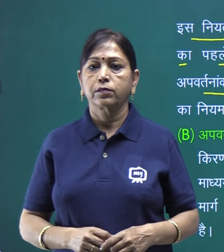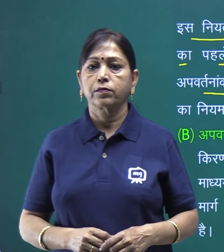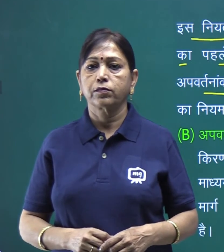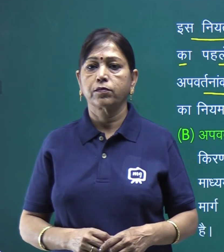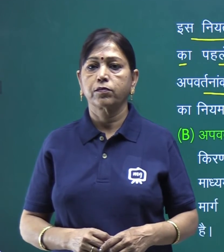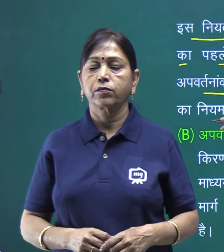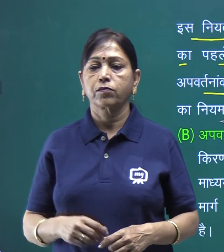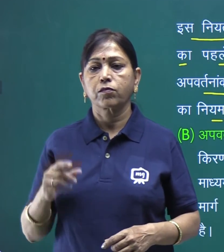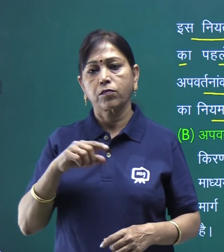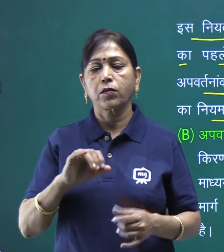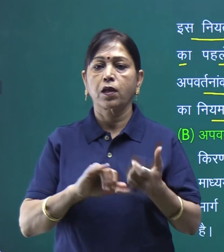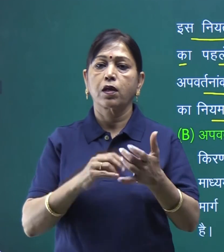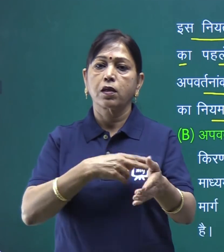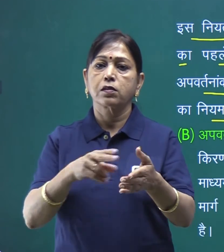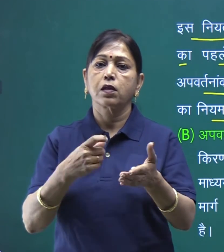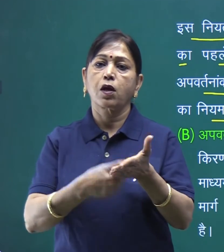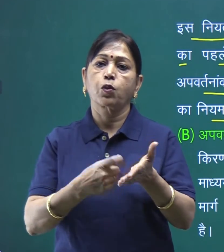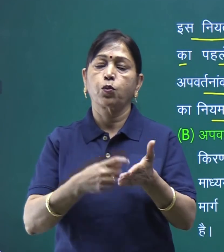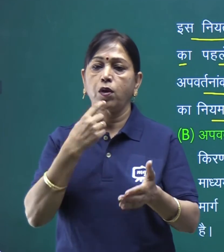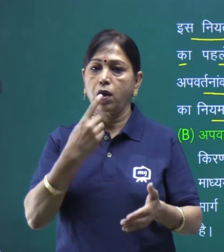इसे ही स्नेल का नियम कहते हैं।